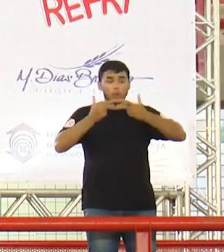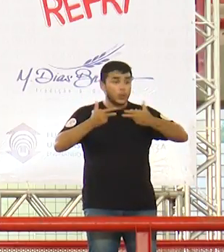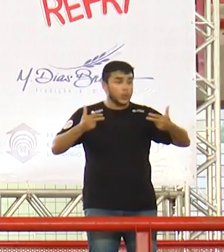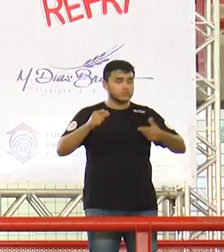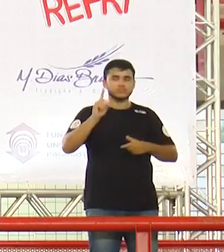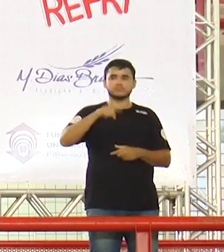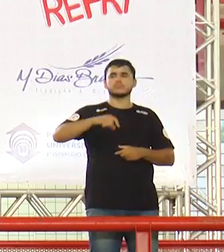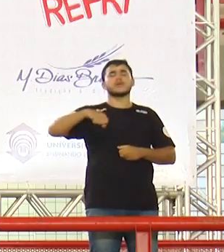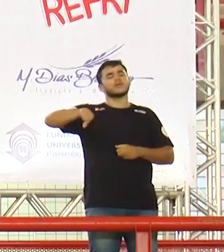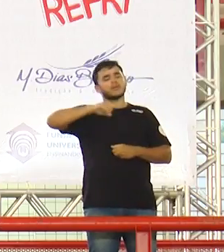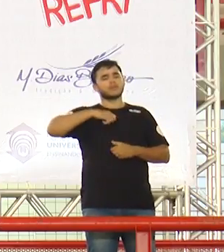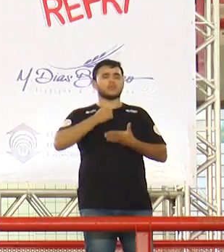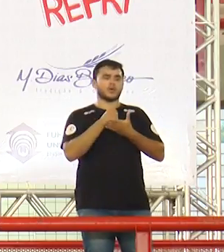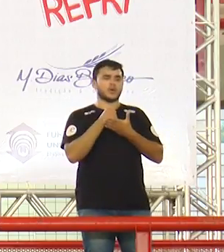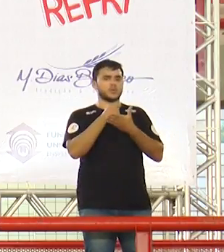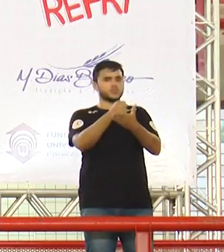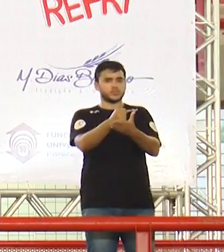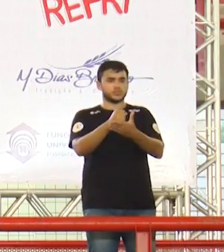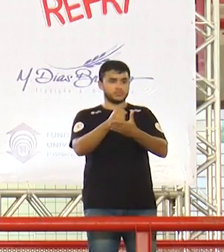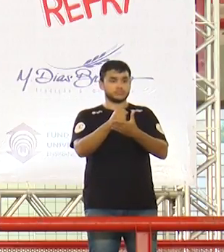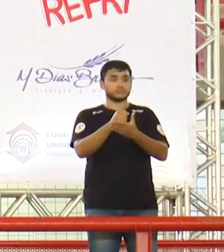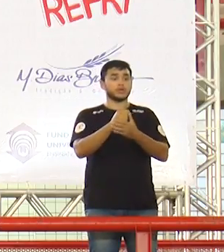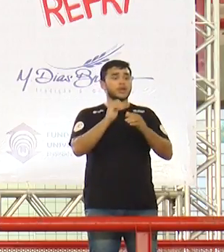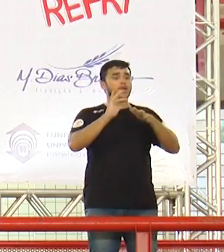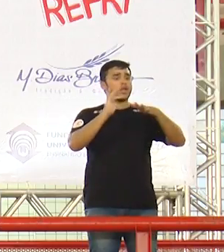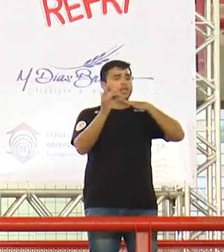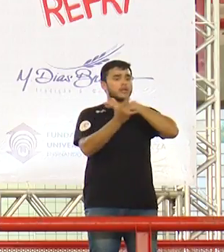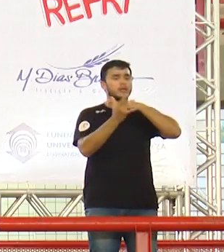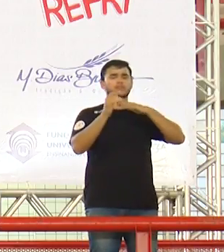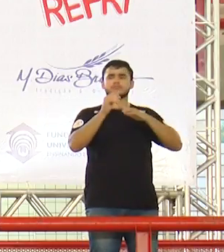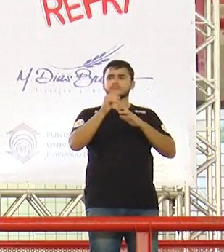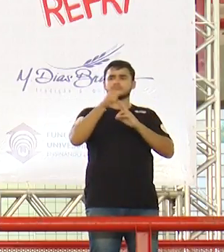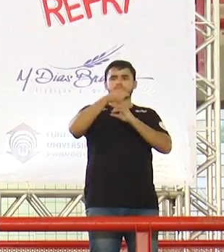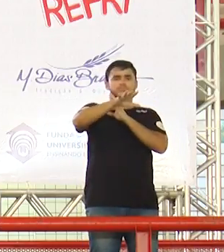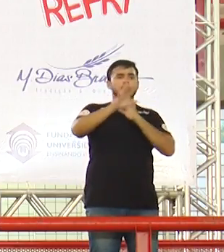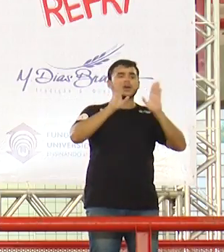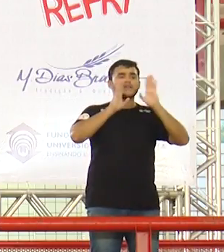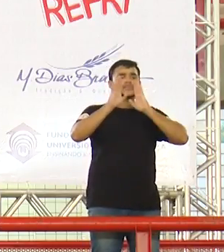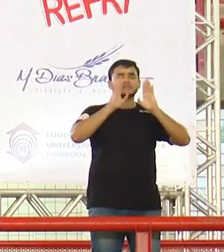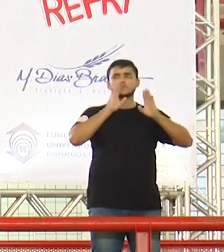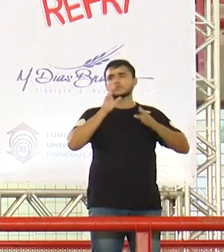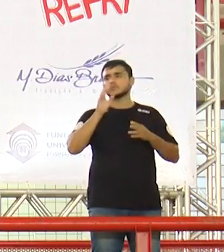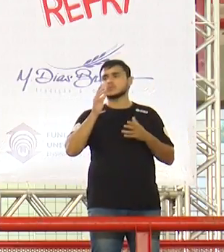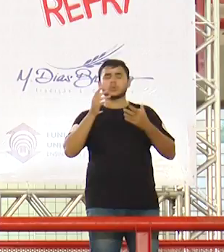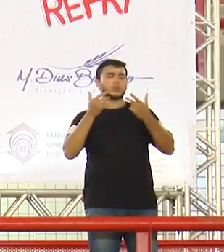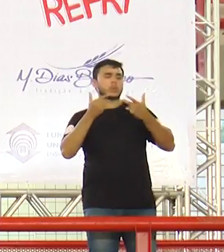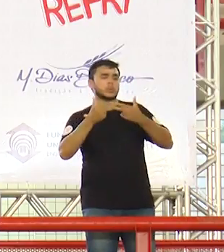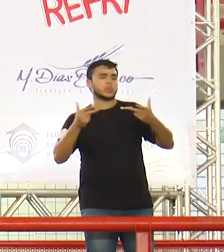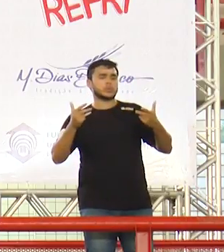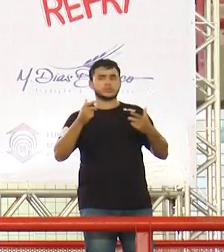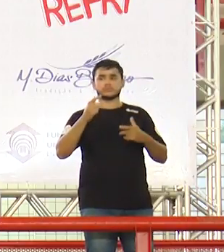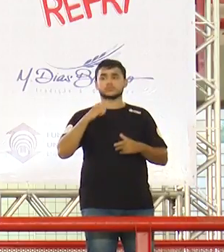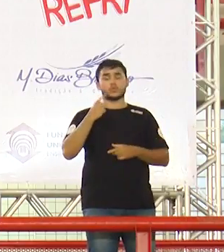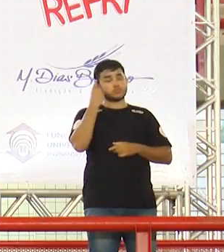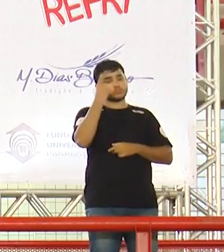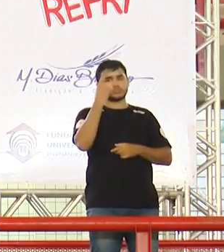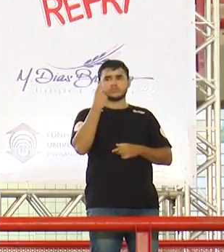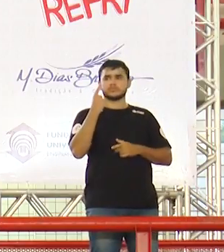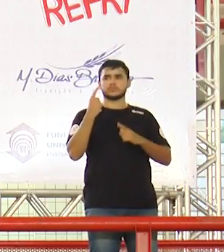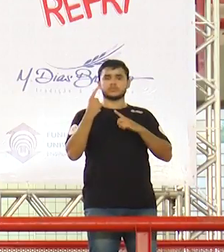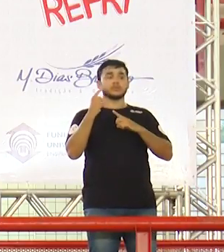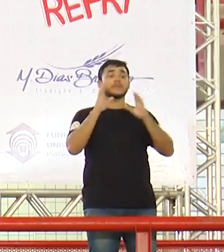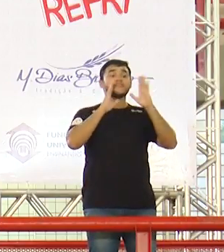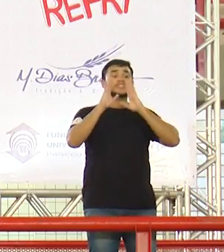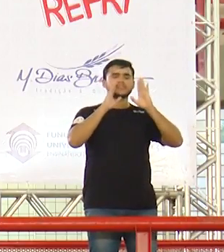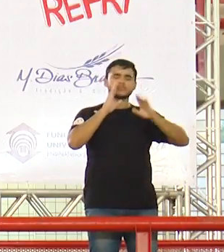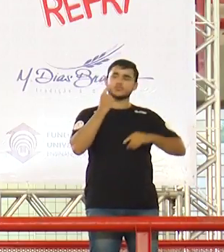disposição de vossas excelências, nas minhas redes sociais, apesar de só ter uma, entendeu? Procura lá